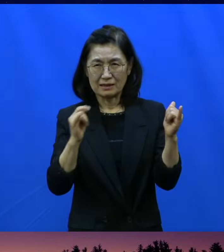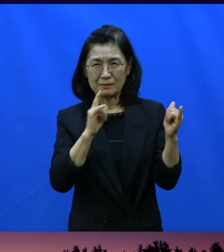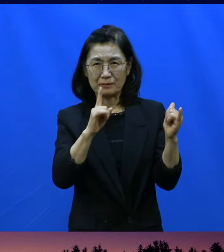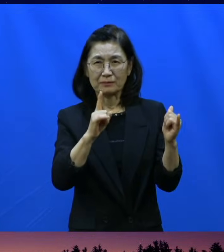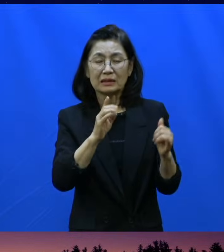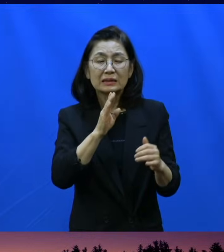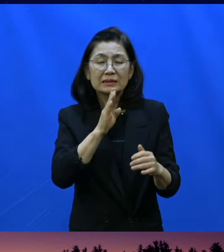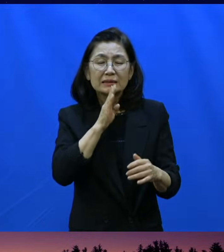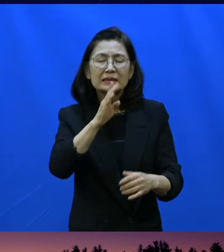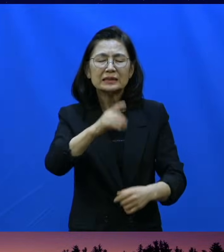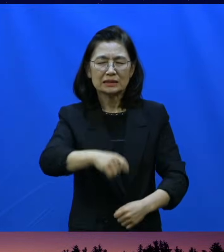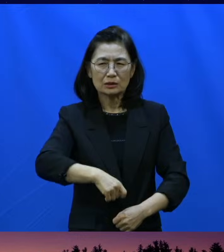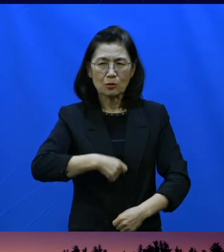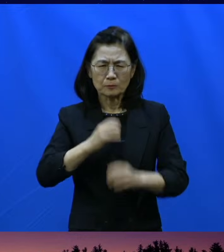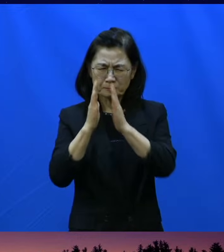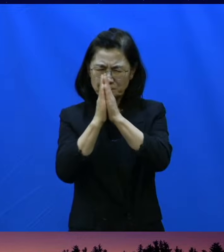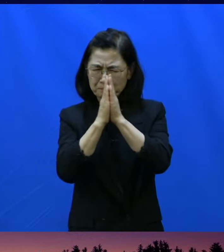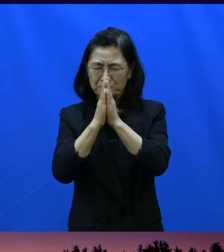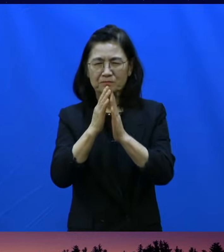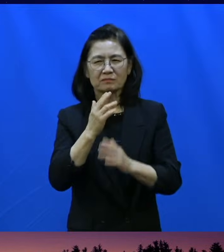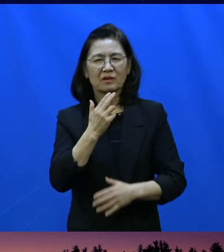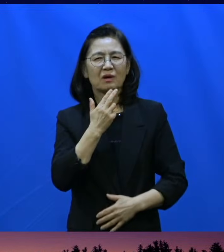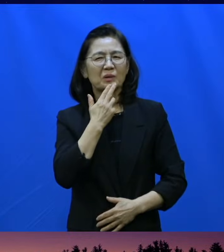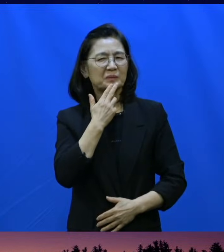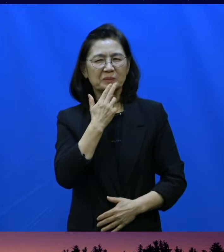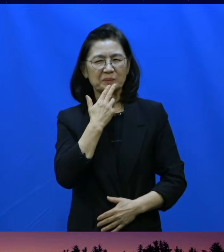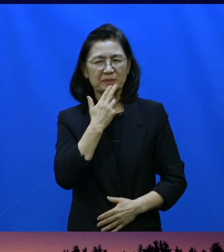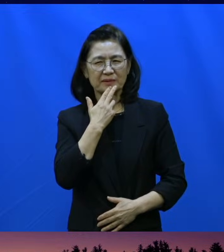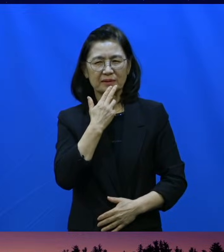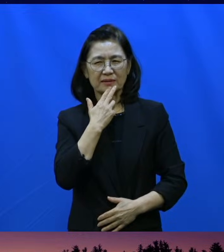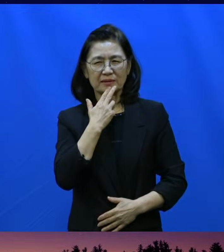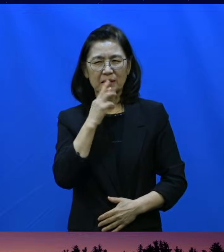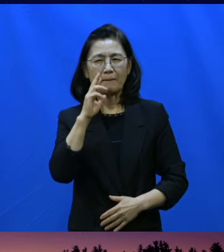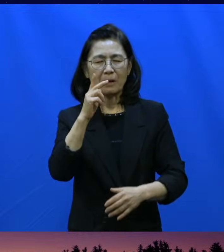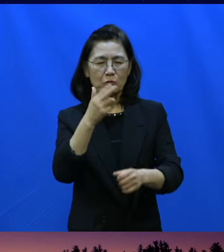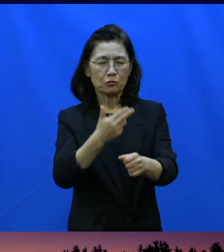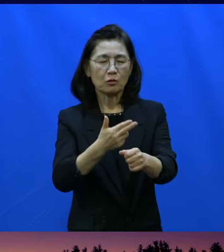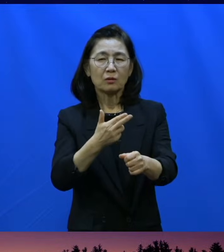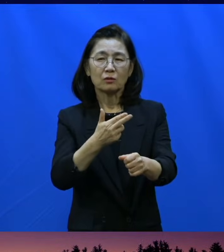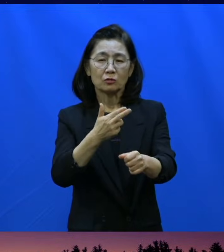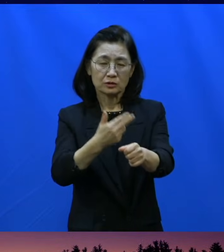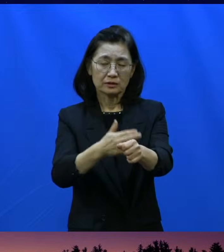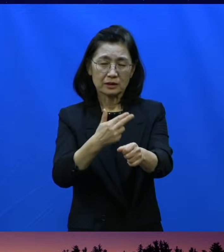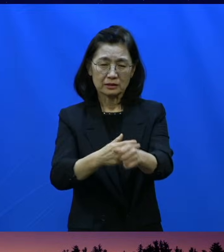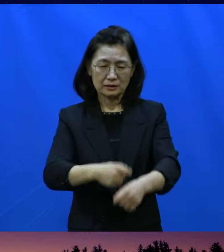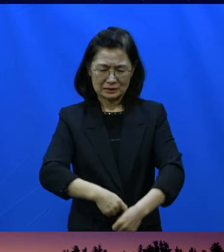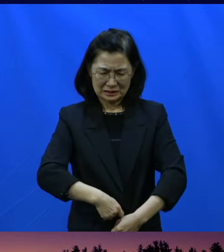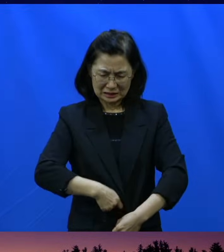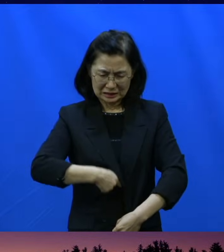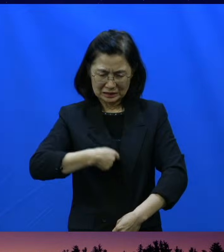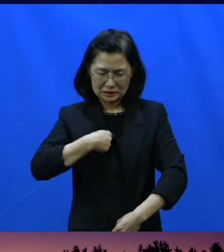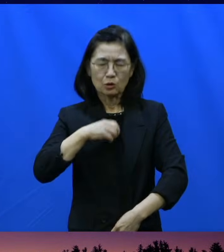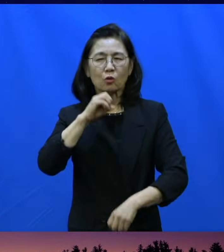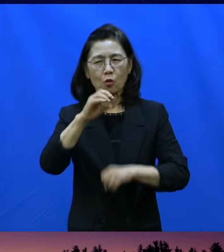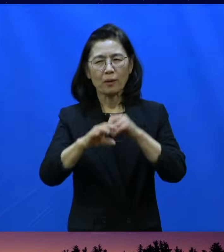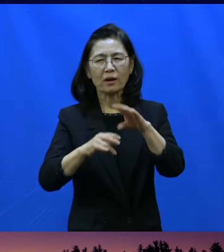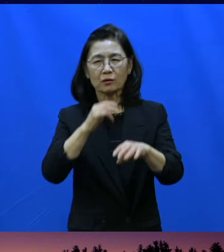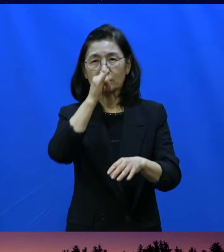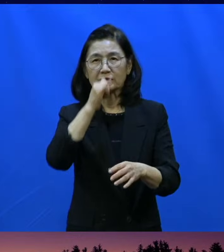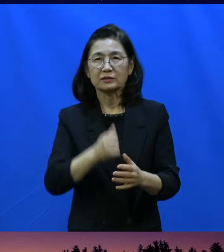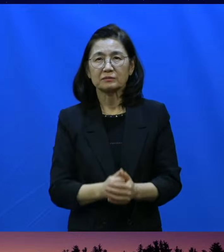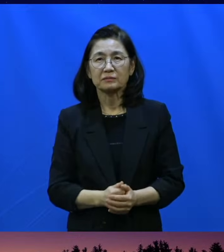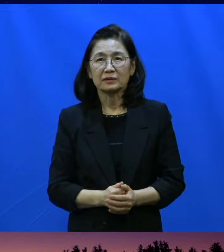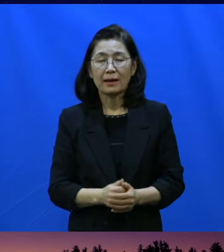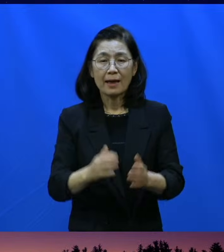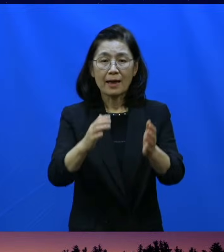진실로 그렇게 얘기해요. 가끔 인사치료를 하는 사람도 있잖아요. 근데 그렇지 않아, 진실로. 근데 여러분, 이전에는